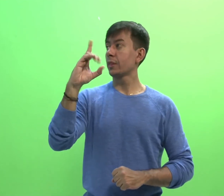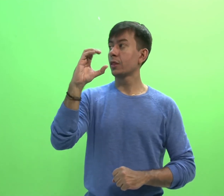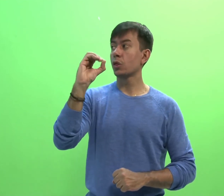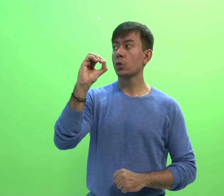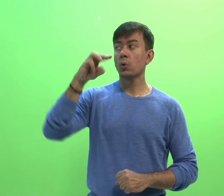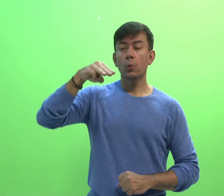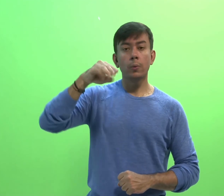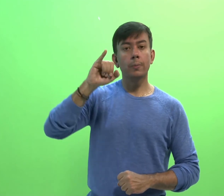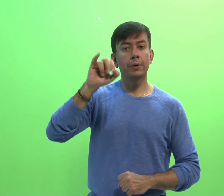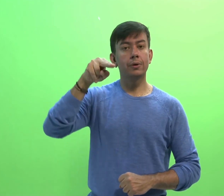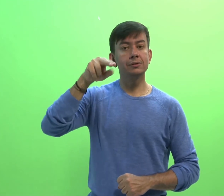dominância.